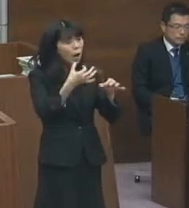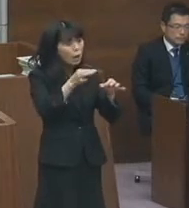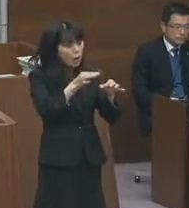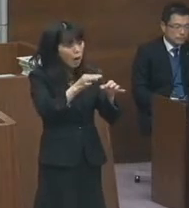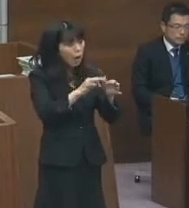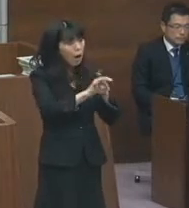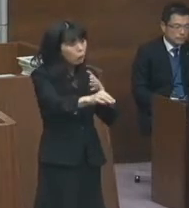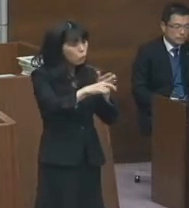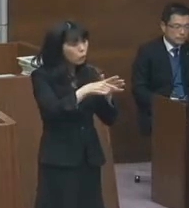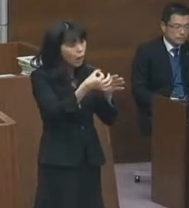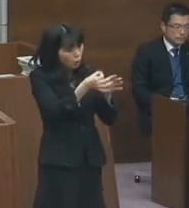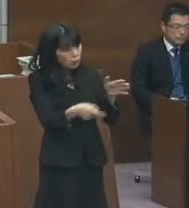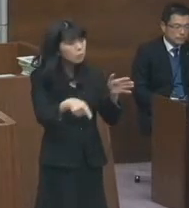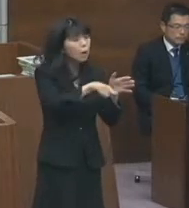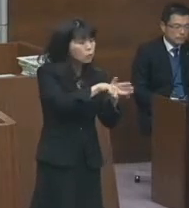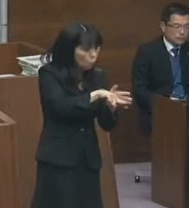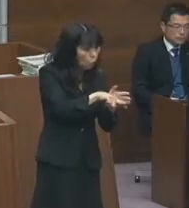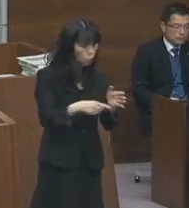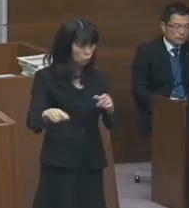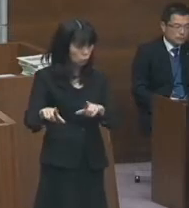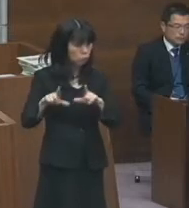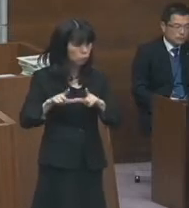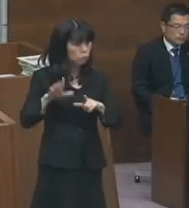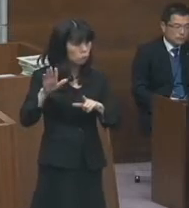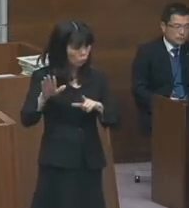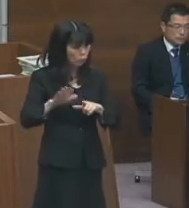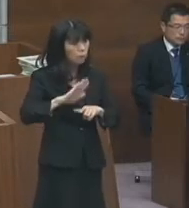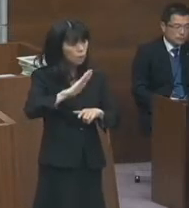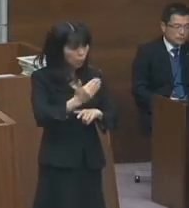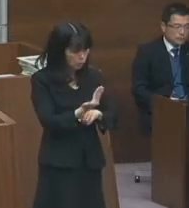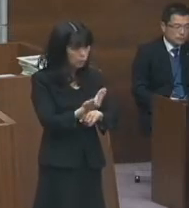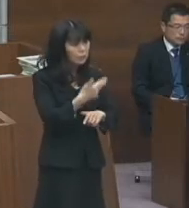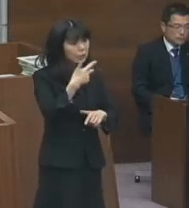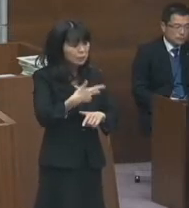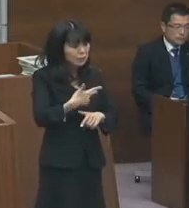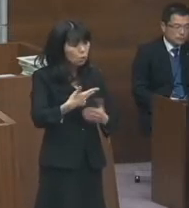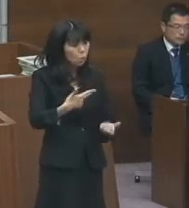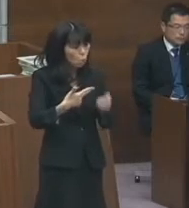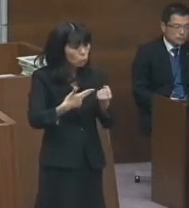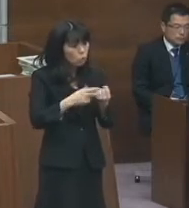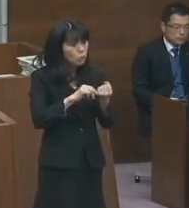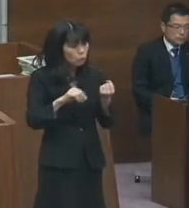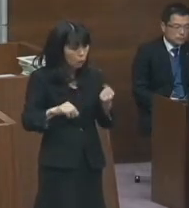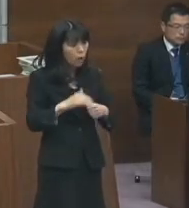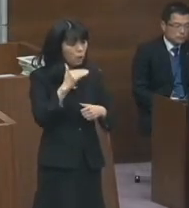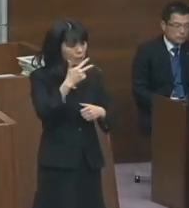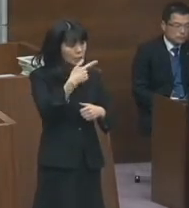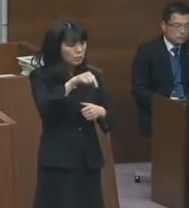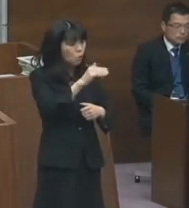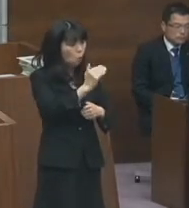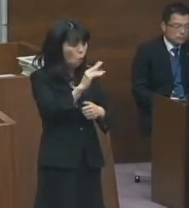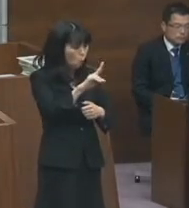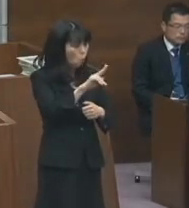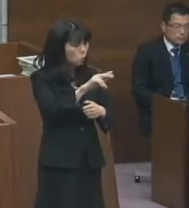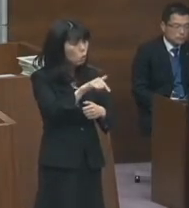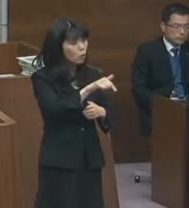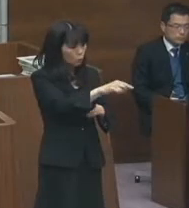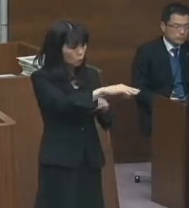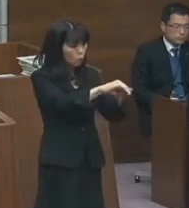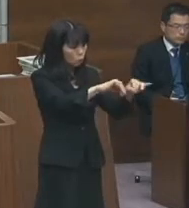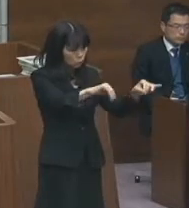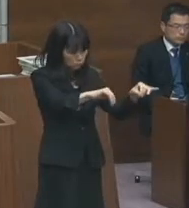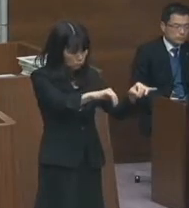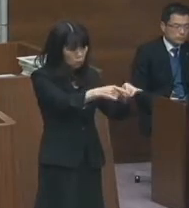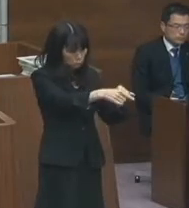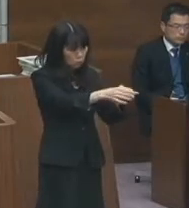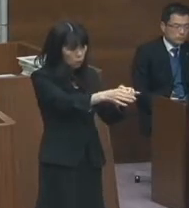とするものとのことでございます。ただし、市の土地は新興不動産の土地により価値が上が